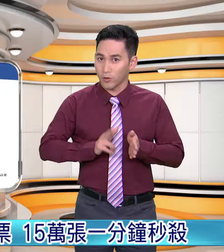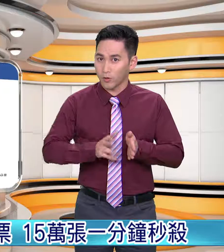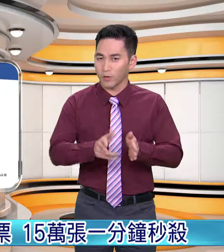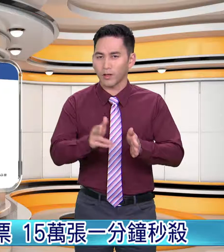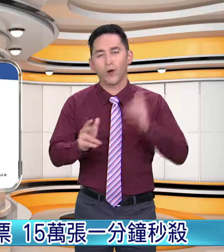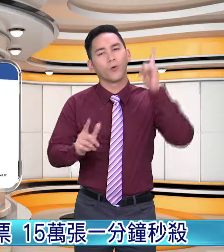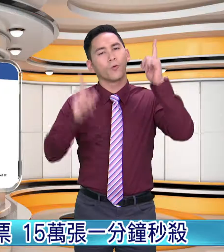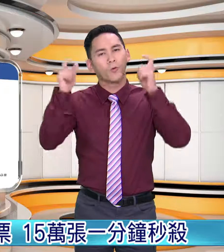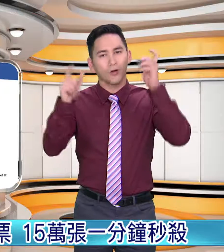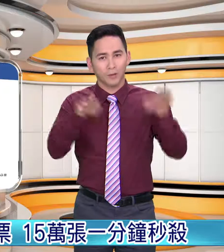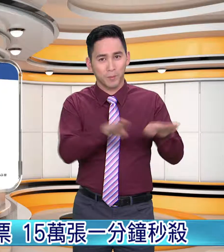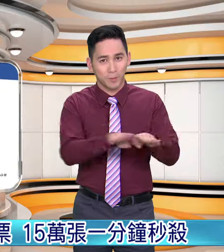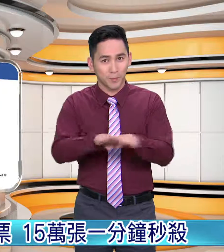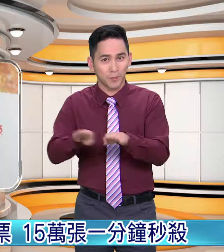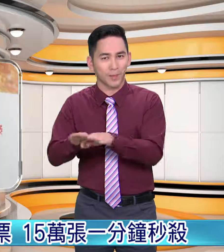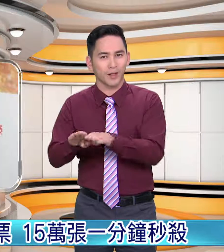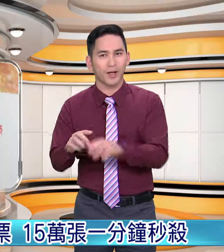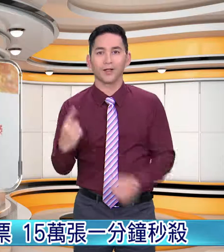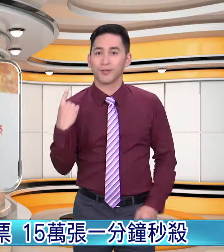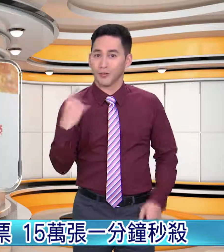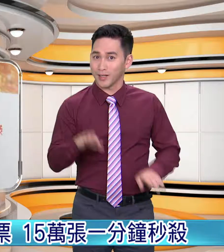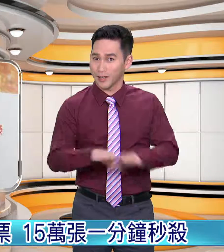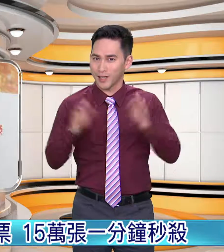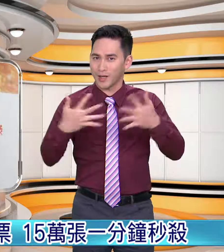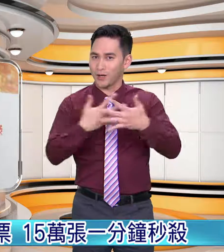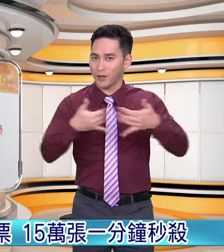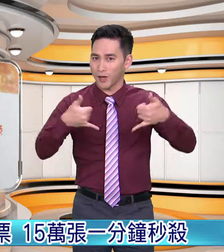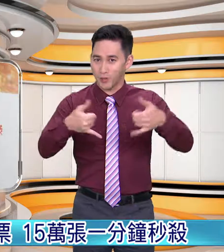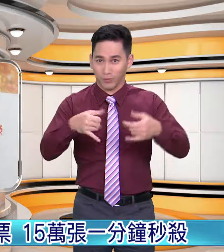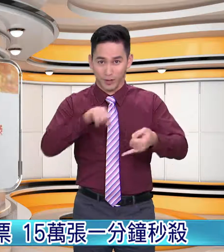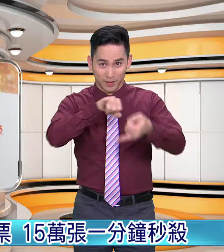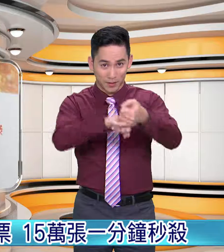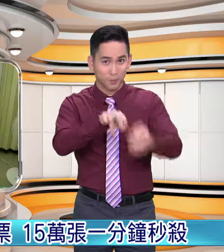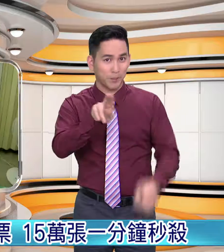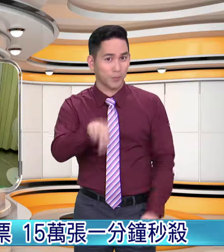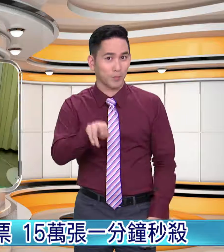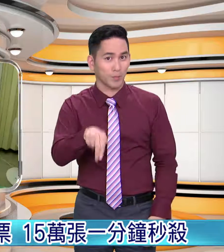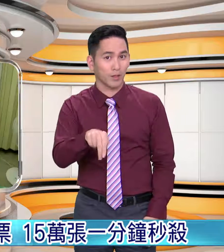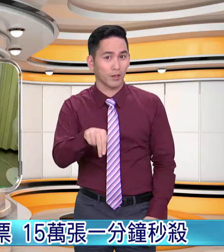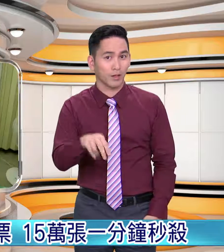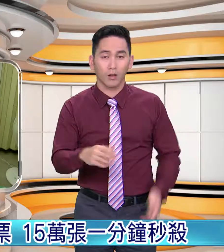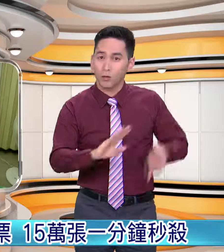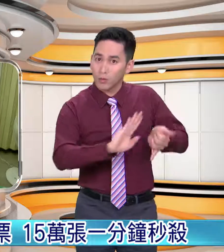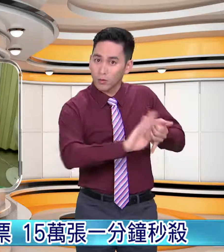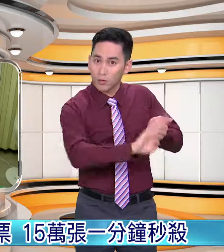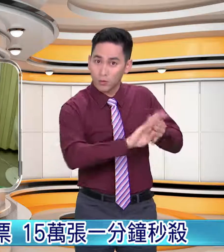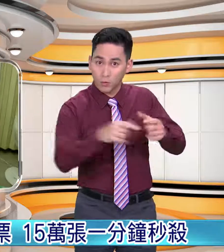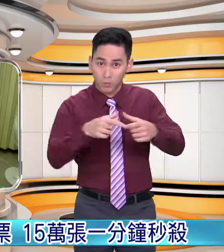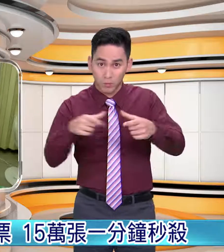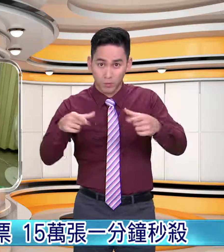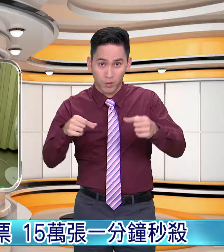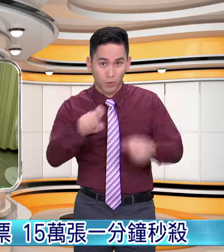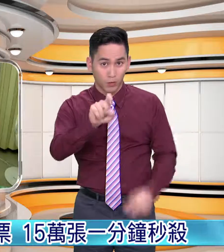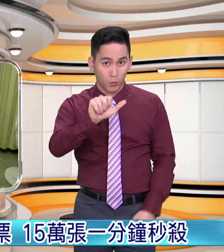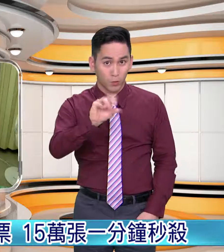台铁昨天开放春节假期网络订票，结果东部干线在一分钟之内就被秒杀